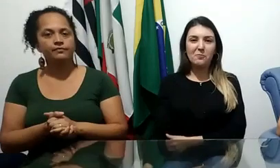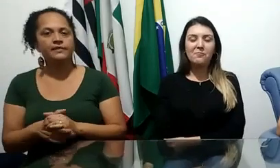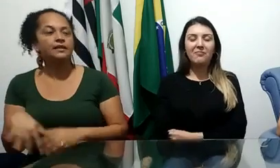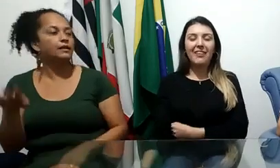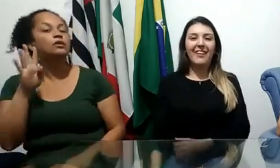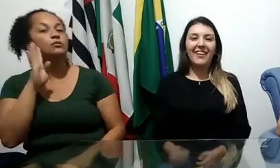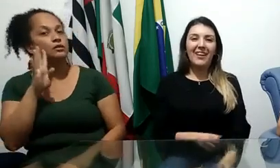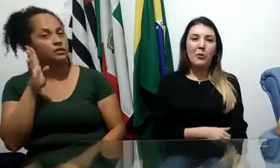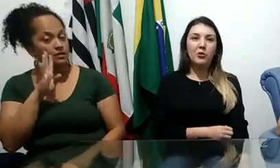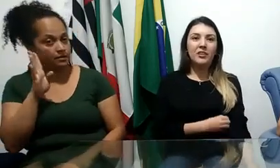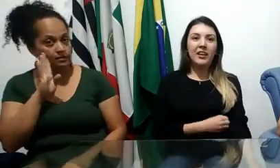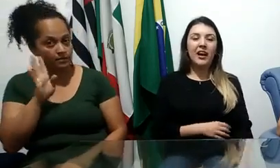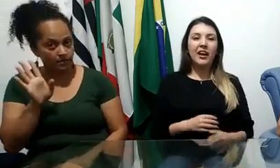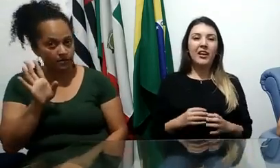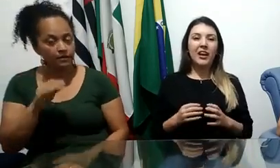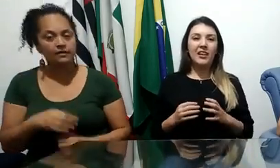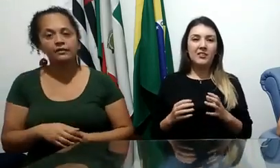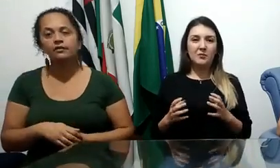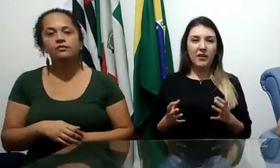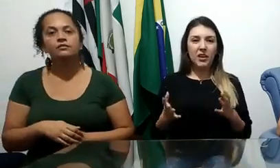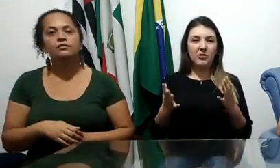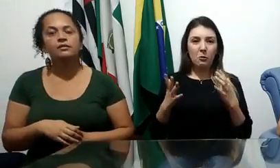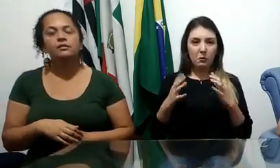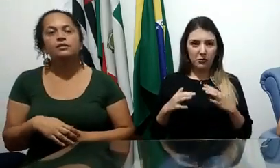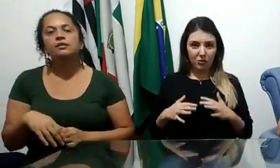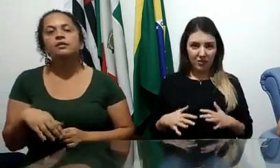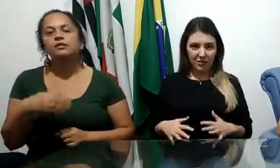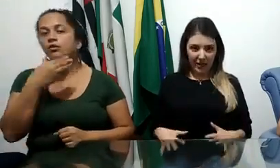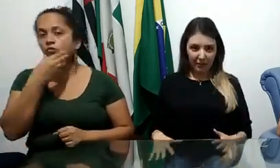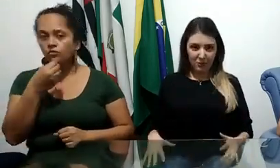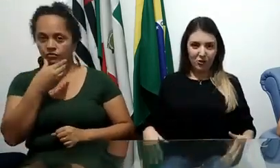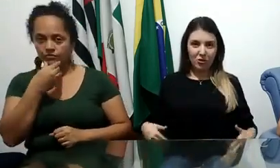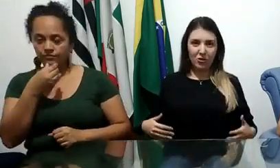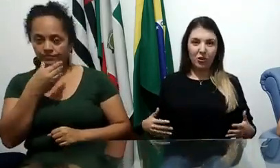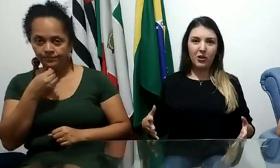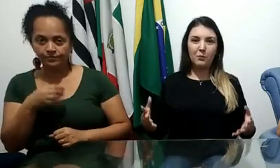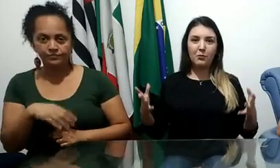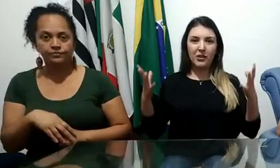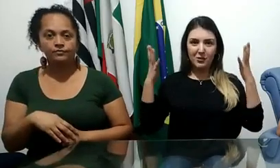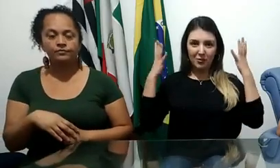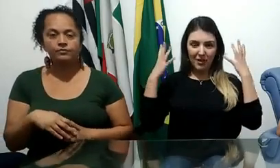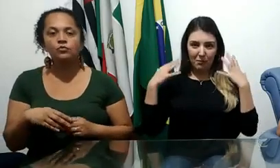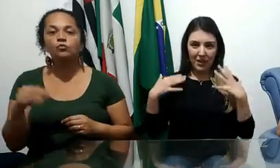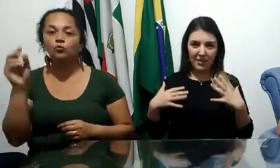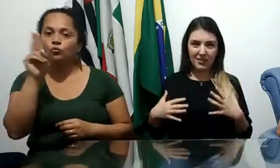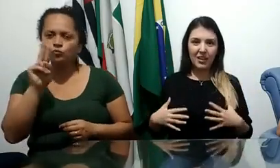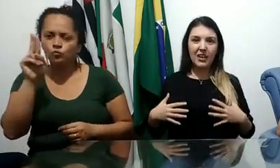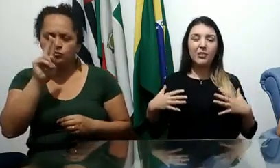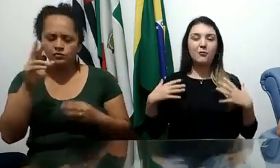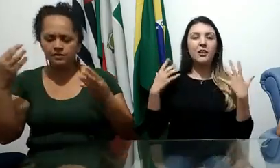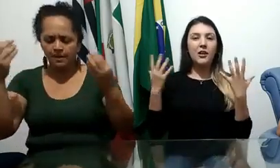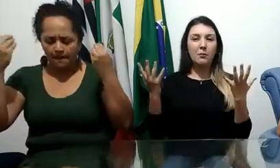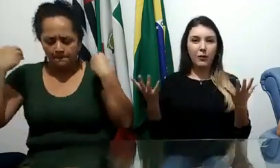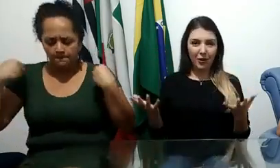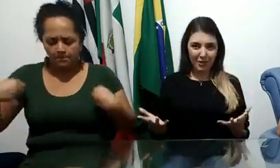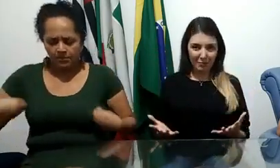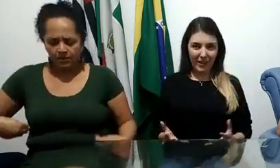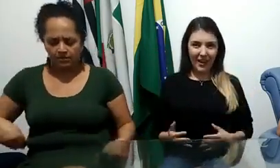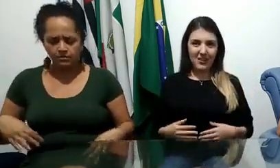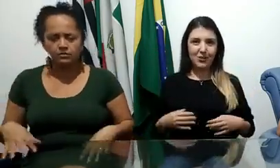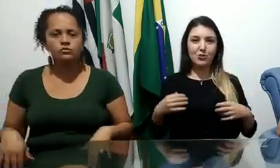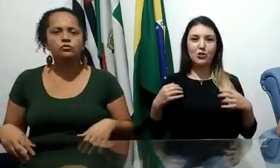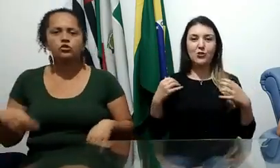parte, Mordecai, ele se veste com panos de saco, joga poeira em sua cabeça e fica na porta